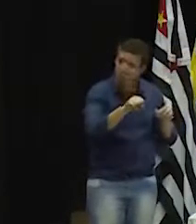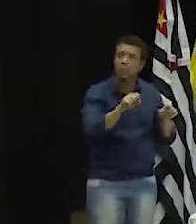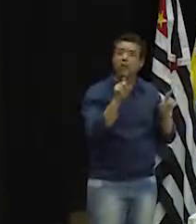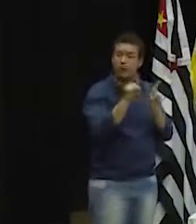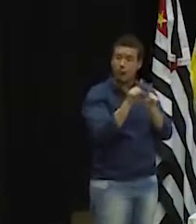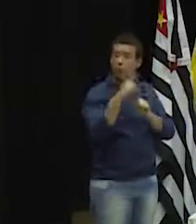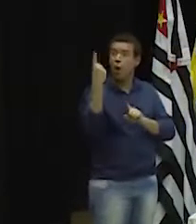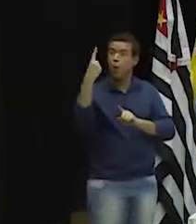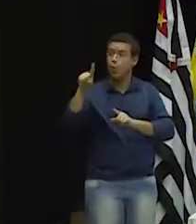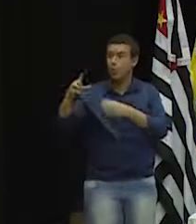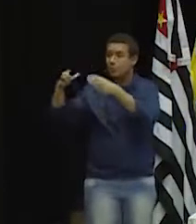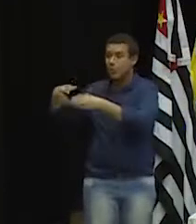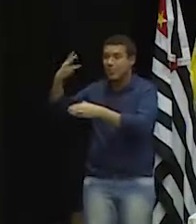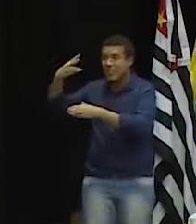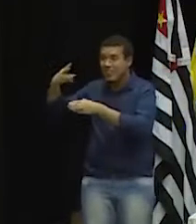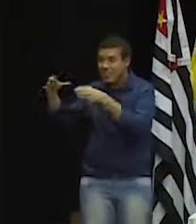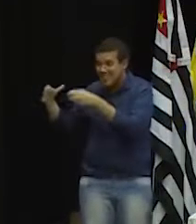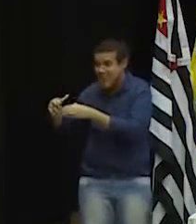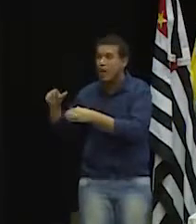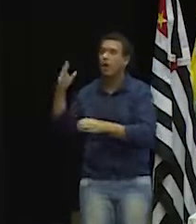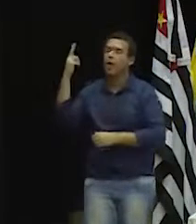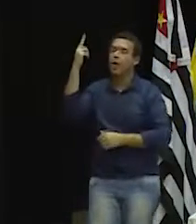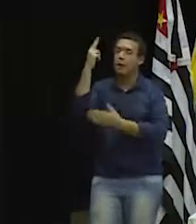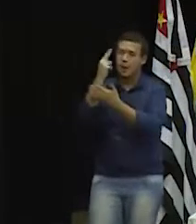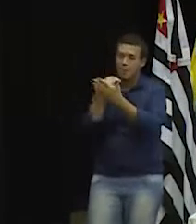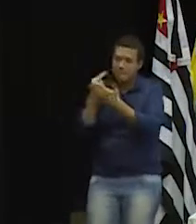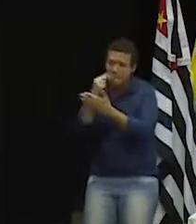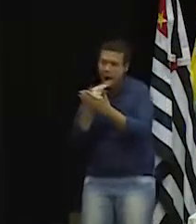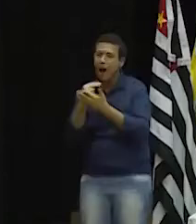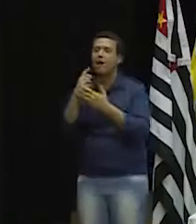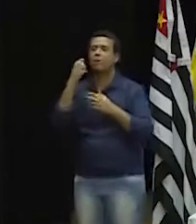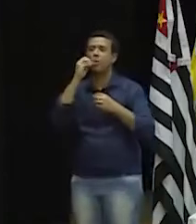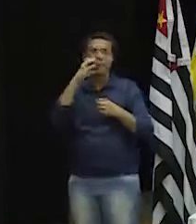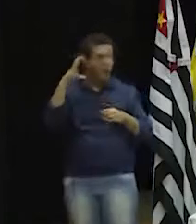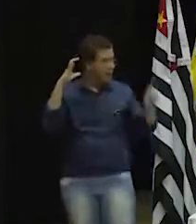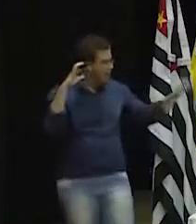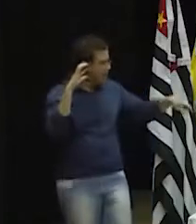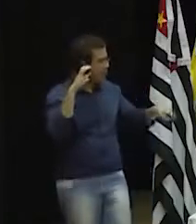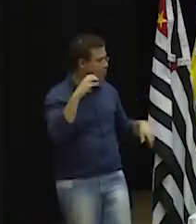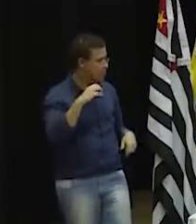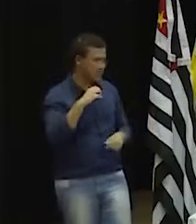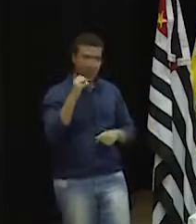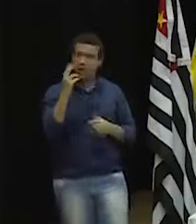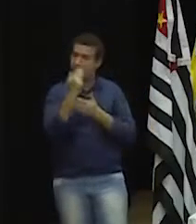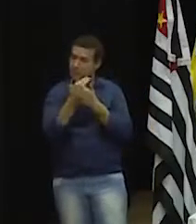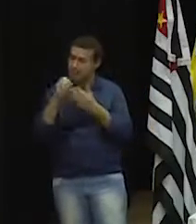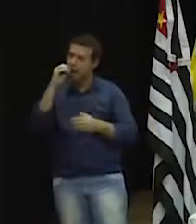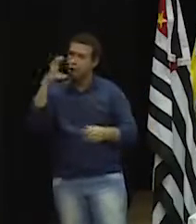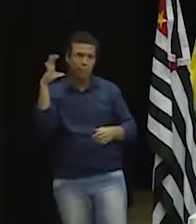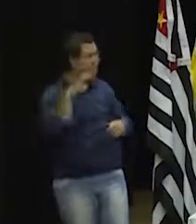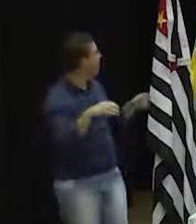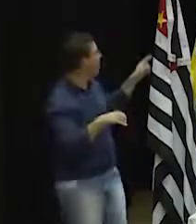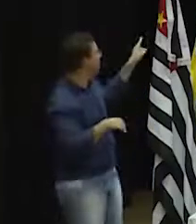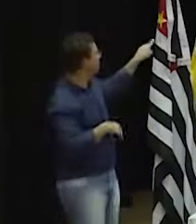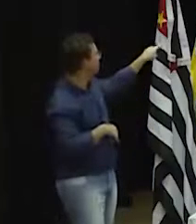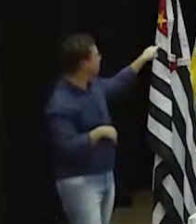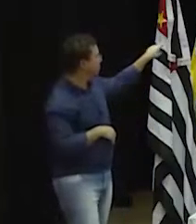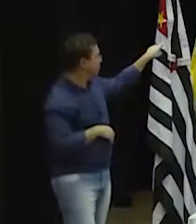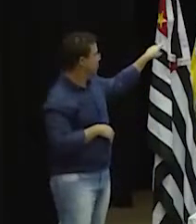Então, também na última categoria, que era a imagem com o balão, em